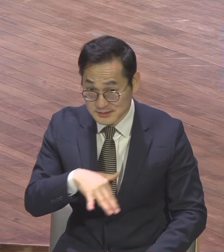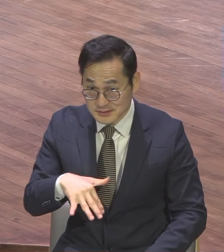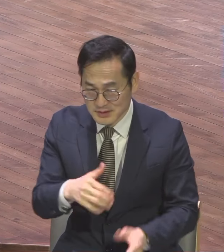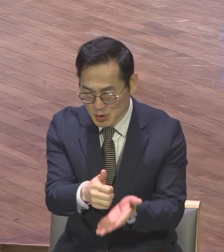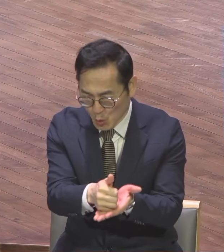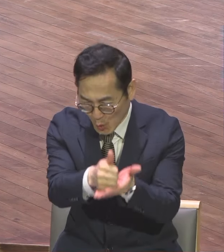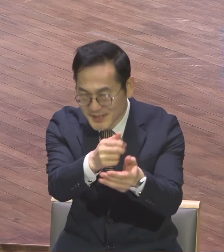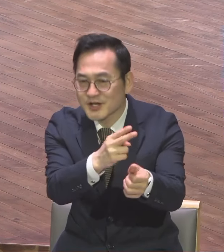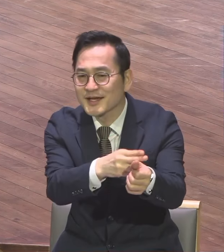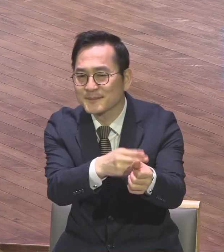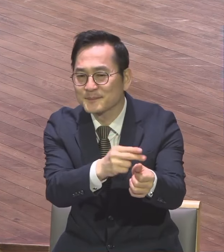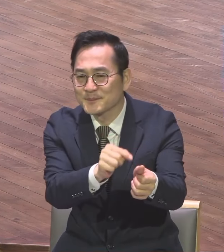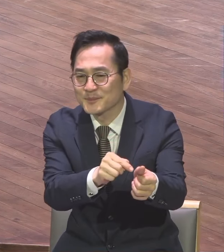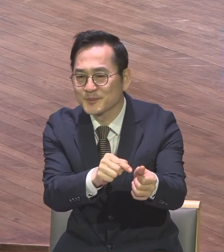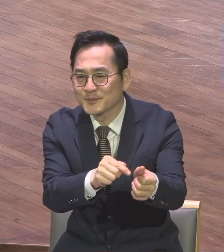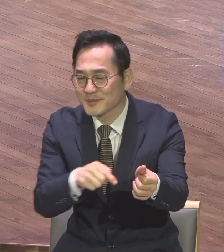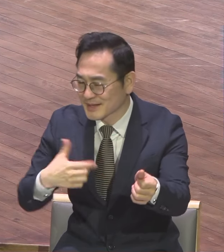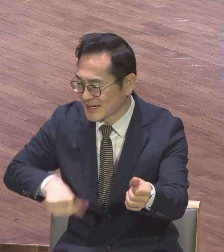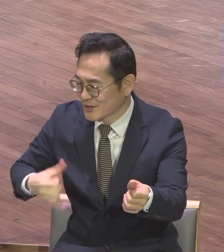존경하는 랍비에게